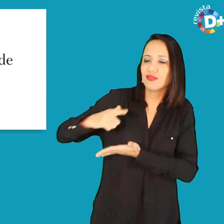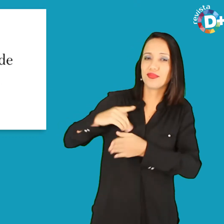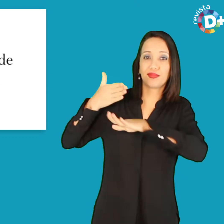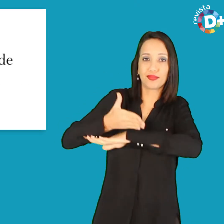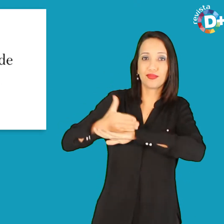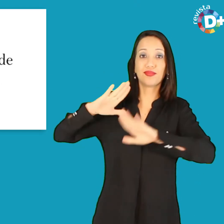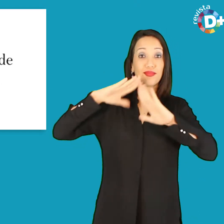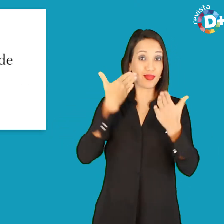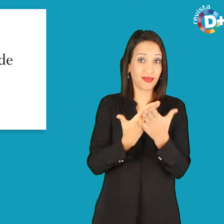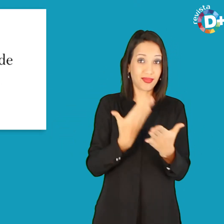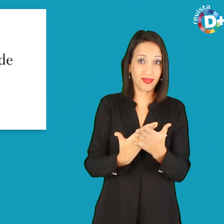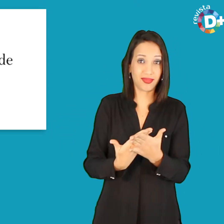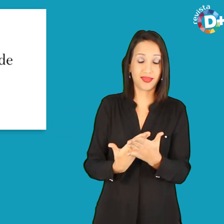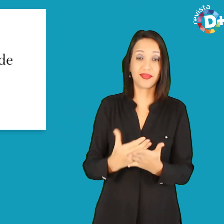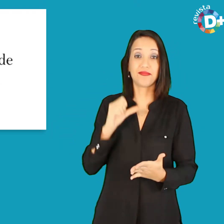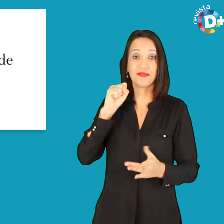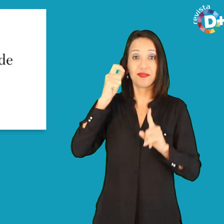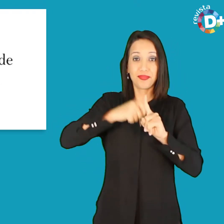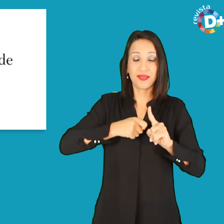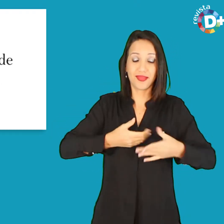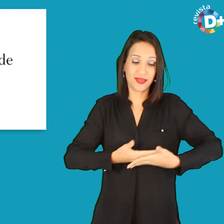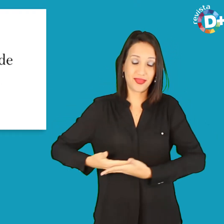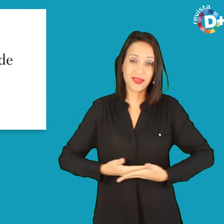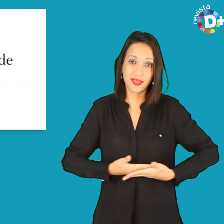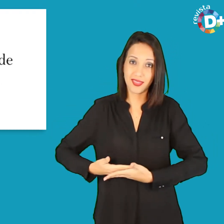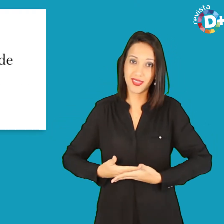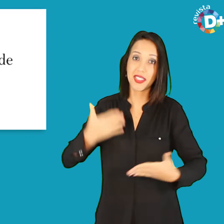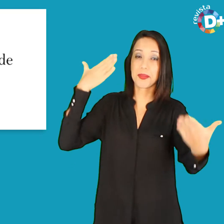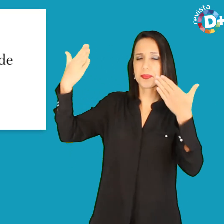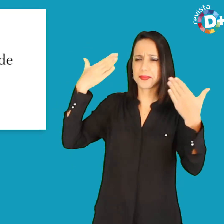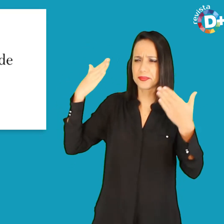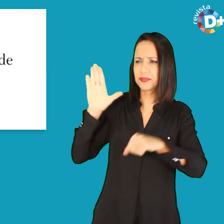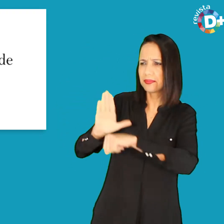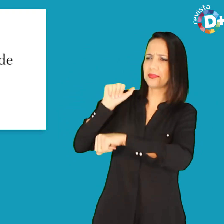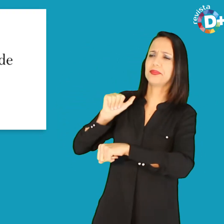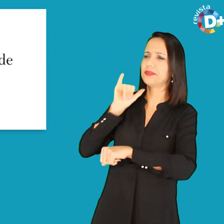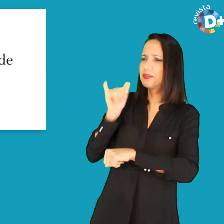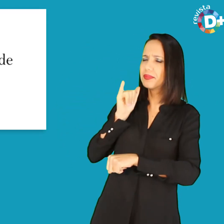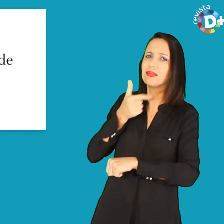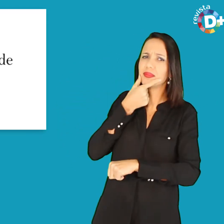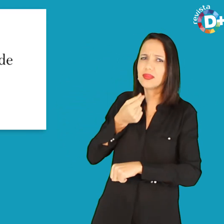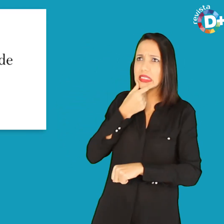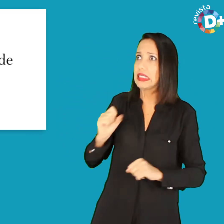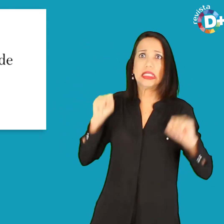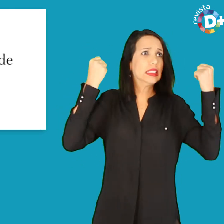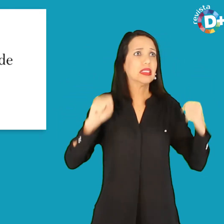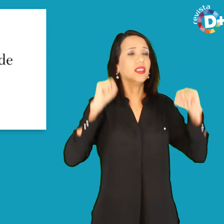uma escolinha, aos 8 meses. A psicóloga do local a chamou para comentar que o menino era muito agitado, não